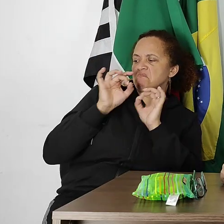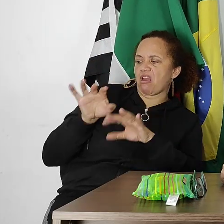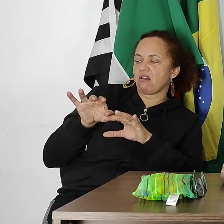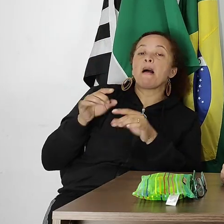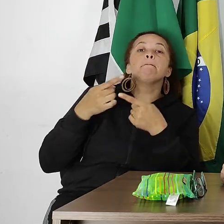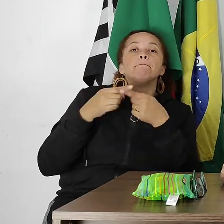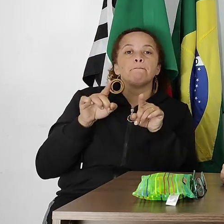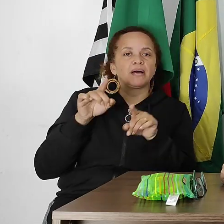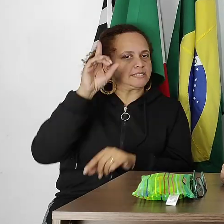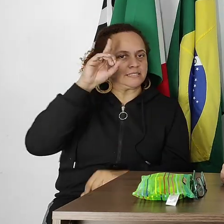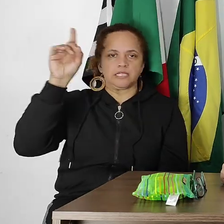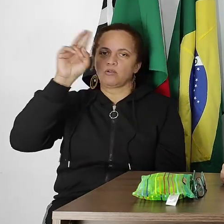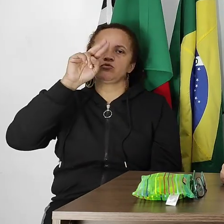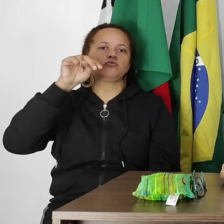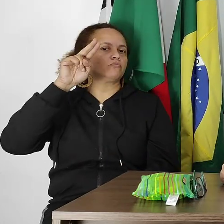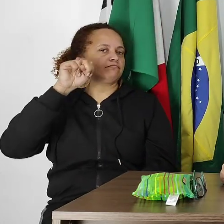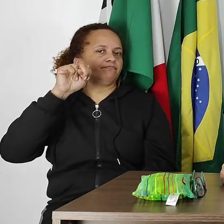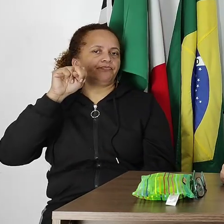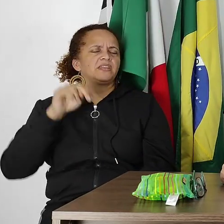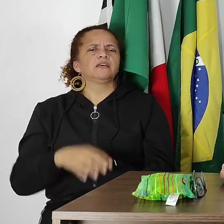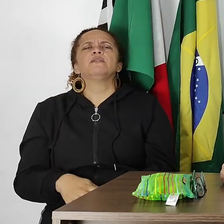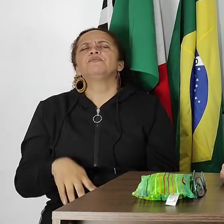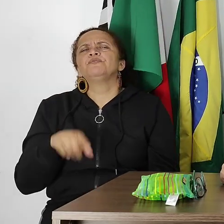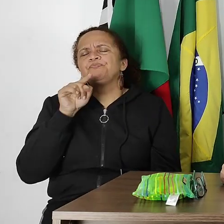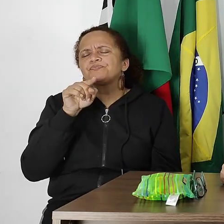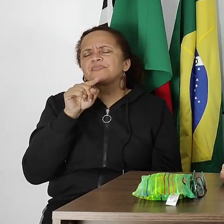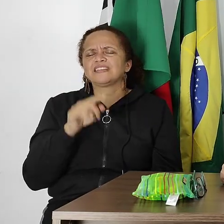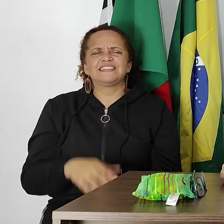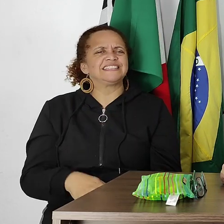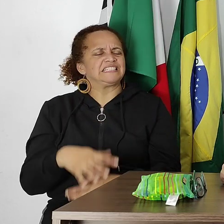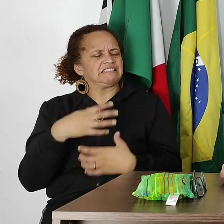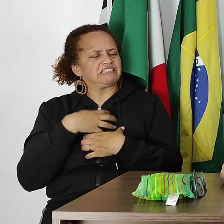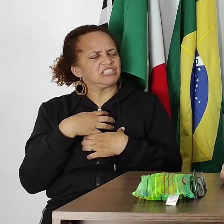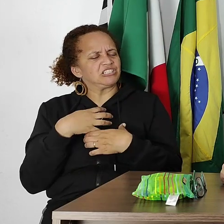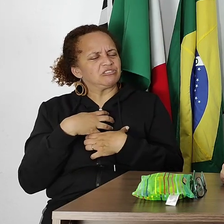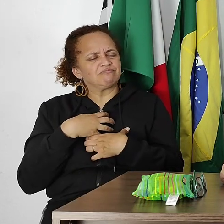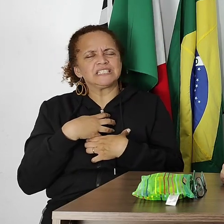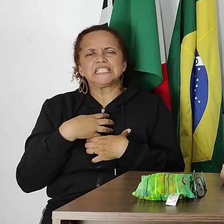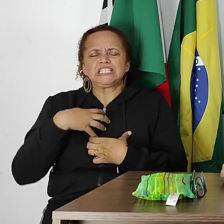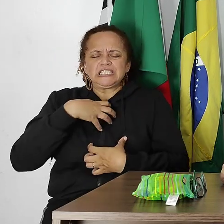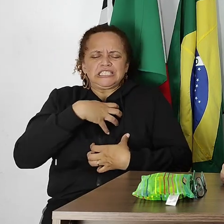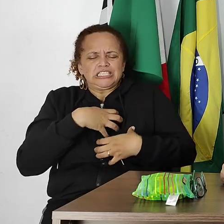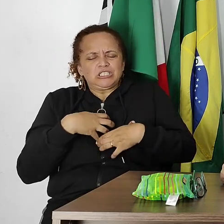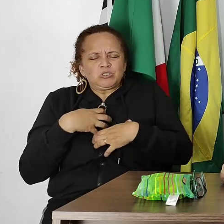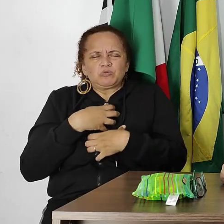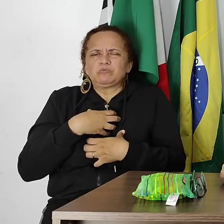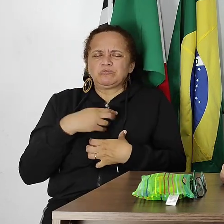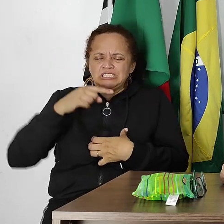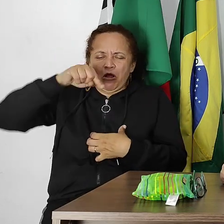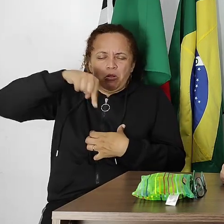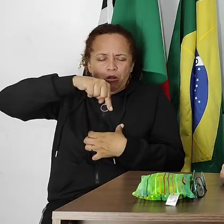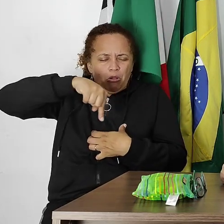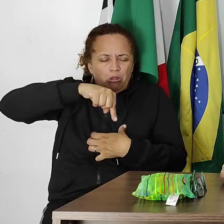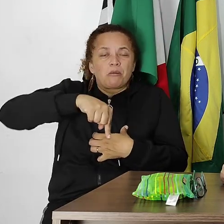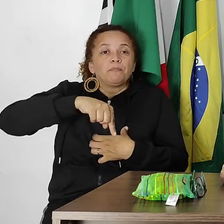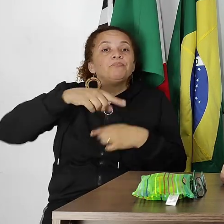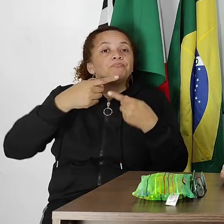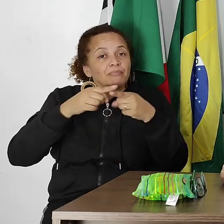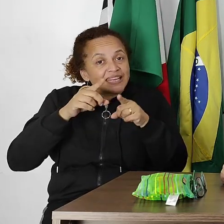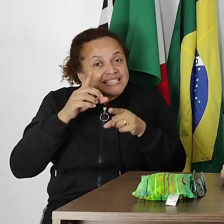momento que você achou que não tinha mais saída, aquele fundo do poço que você achou que não tinha mais saída, Deus estava